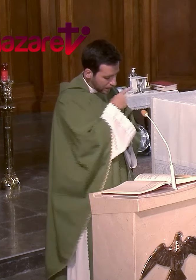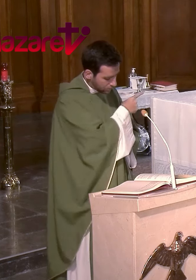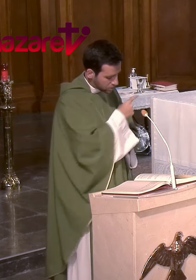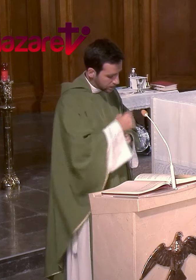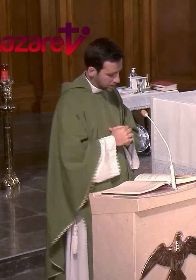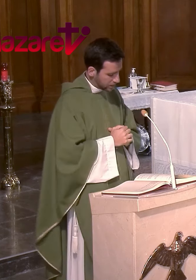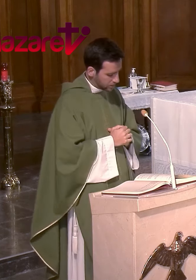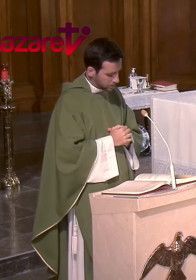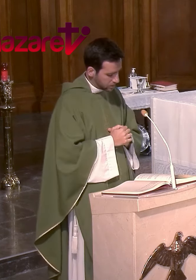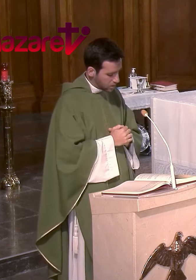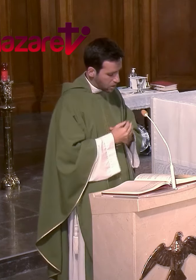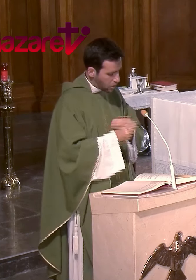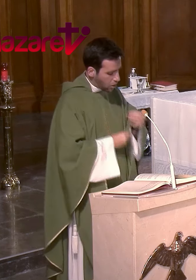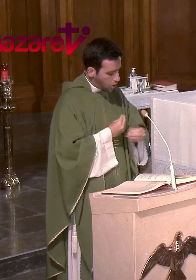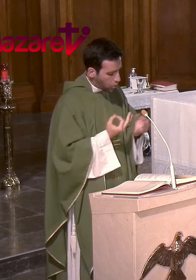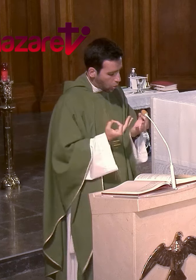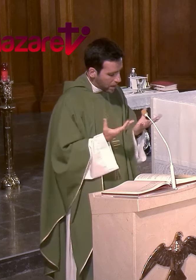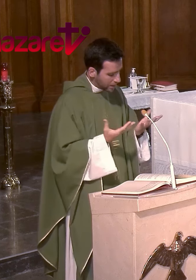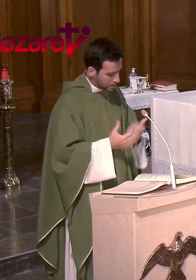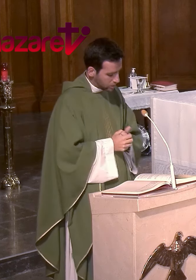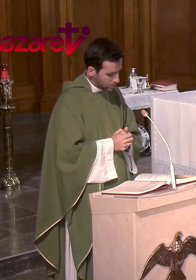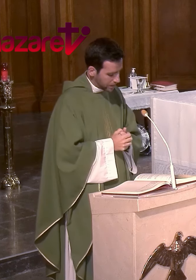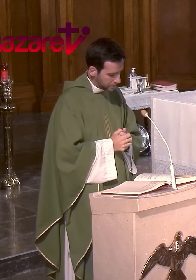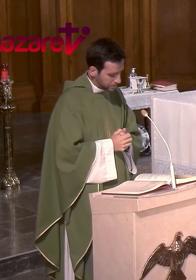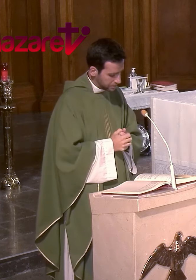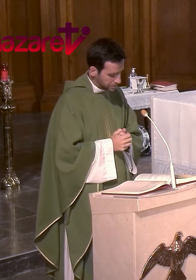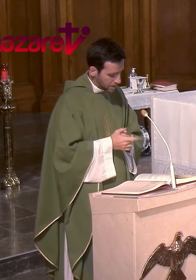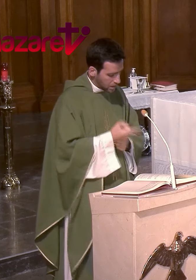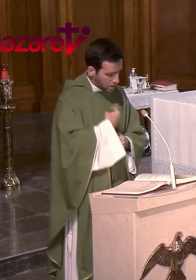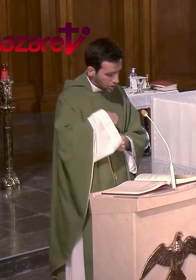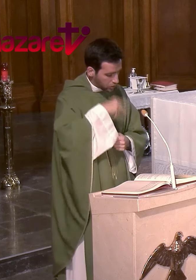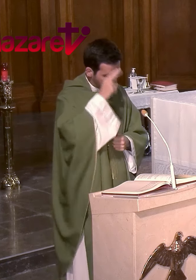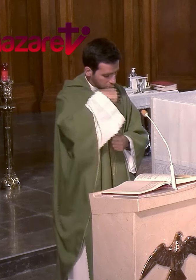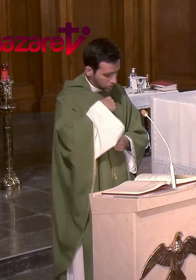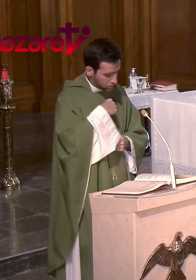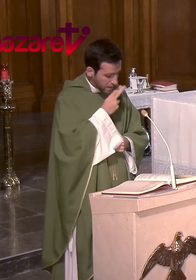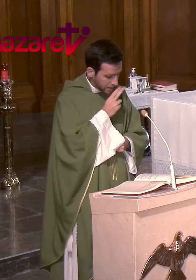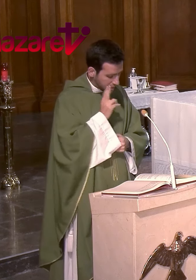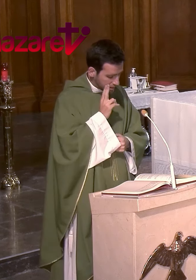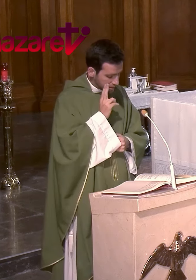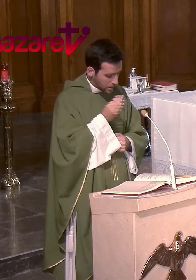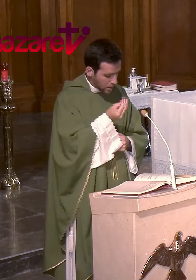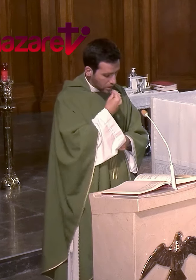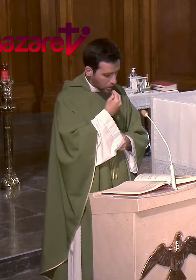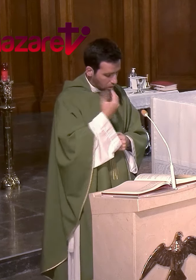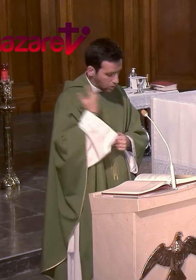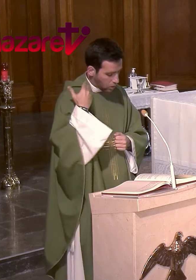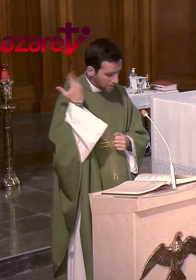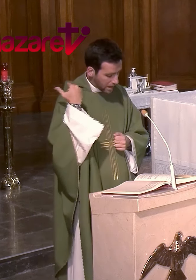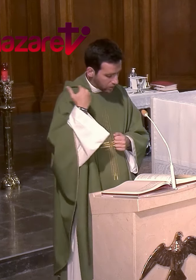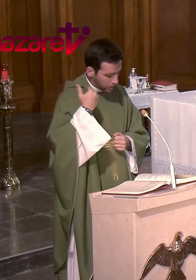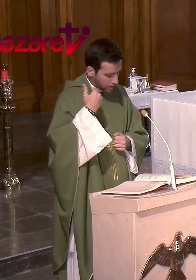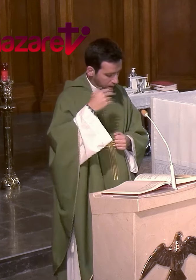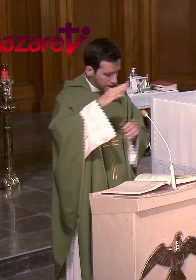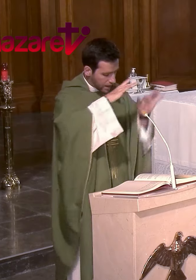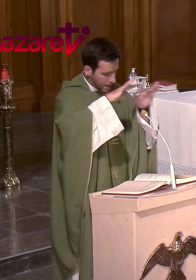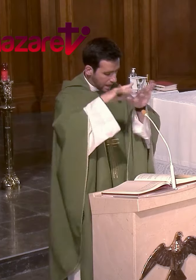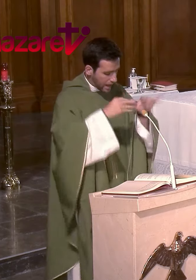y creamos en ti? ¿Cuál es tu obra? Nuestros padres